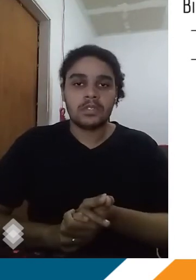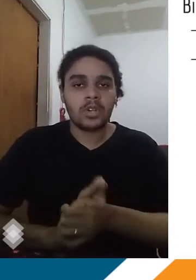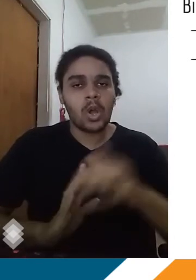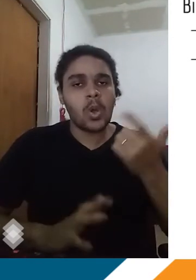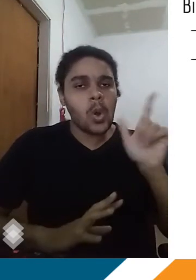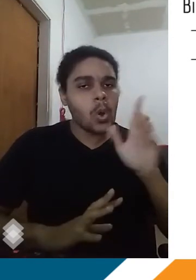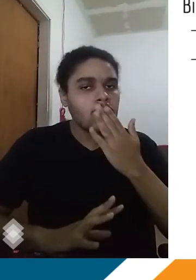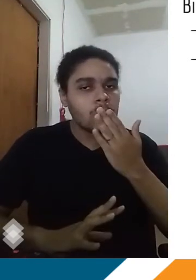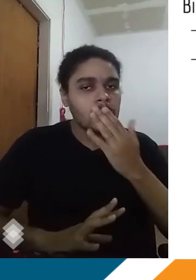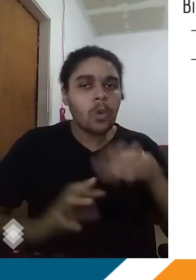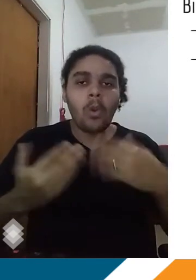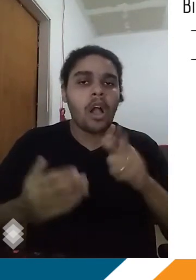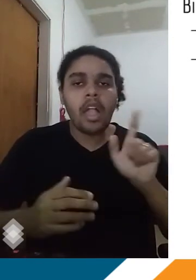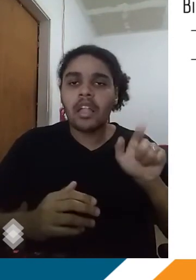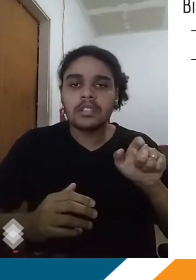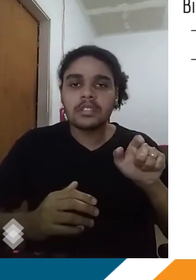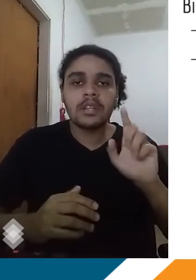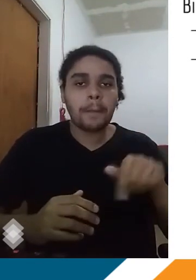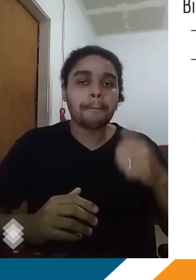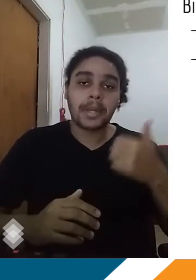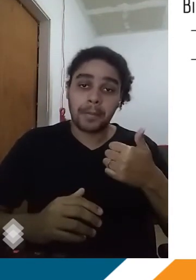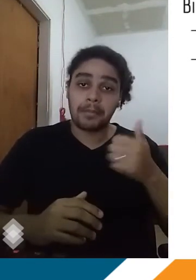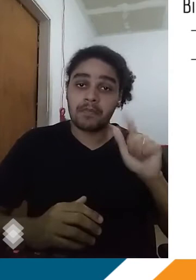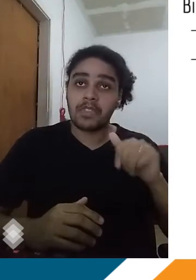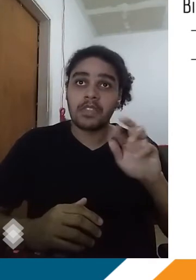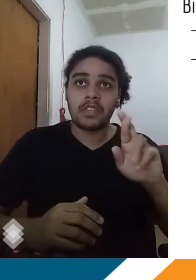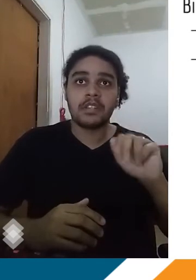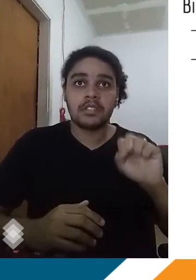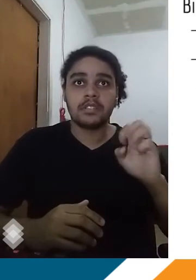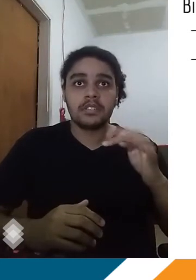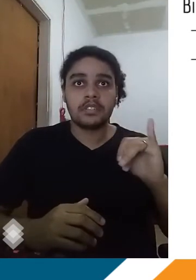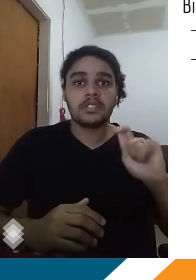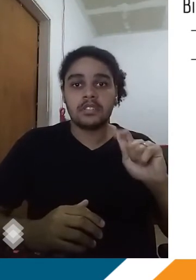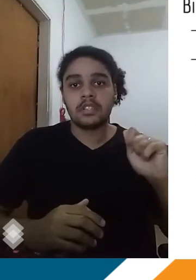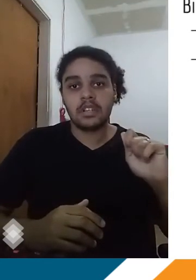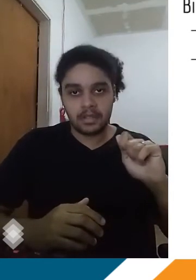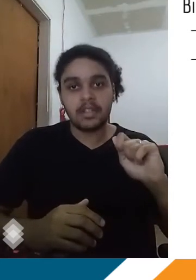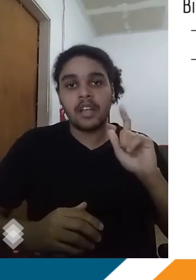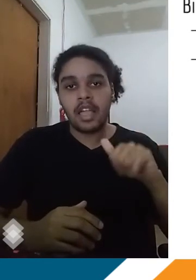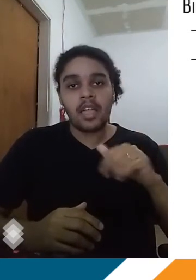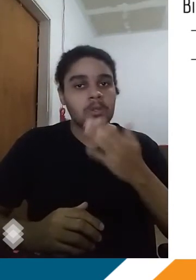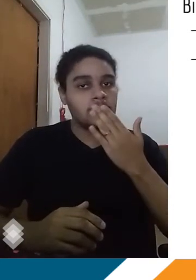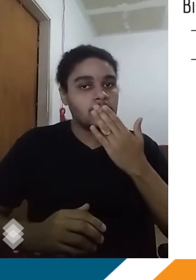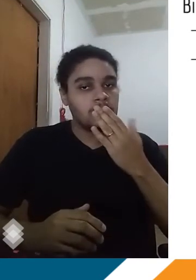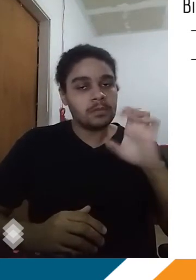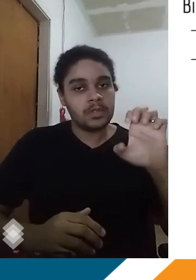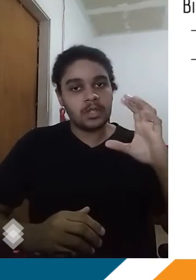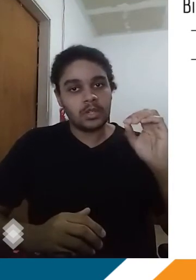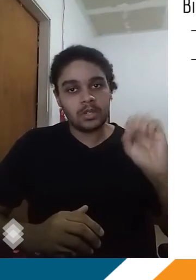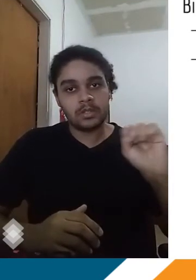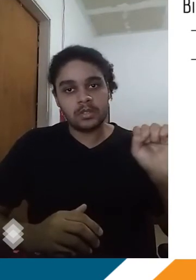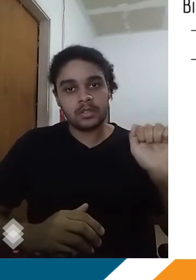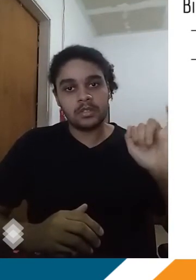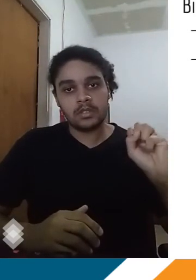Que outros tipos vegetacionais são esses? Bom, o primeiro deles é a restinga. A restinga é um tipo de ecossistema muito encontrado